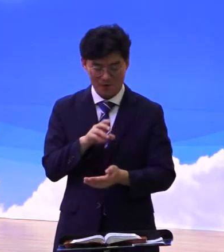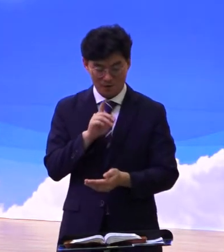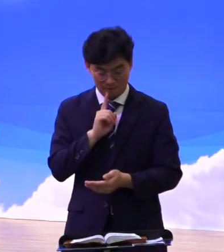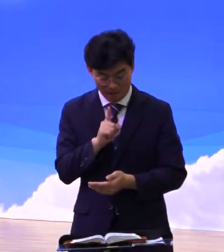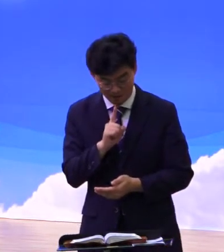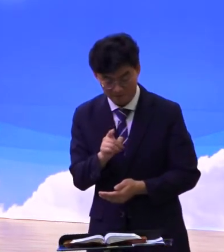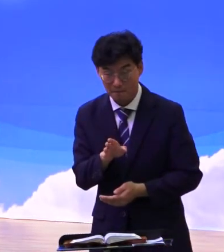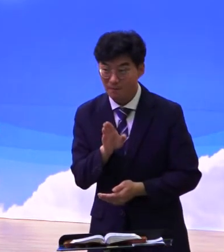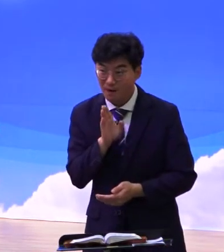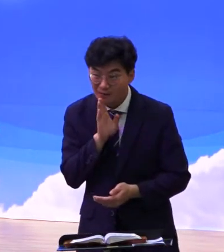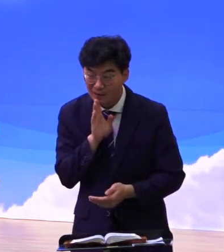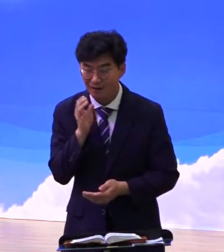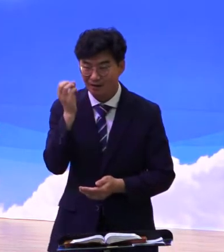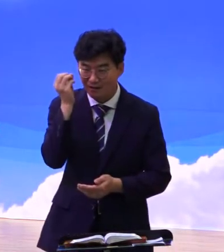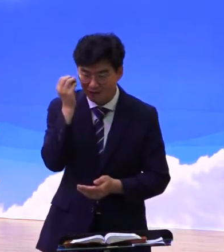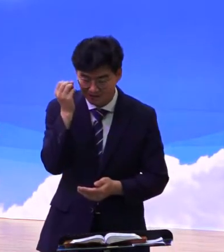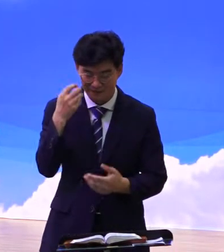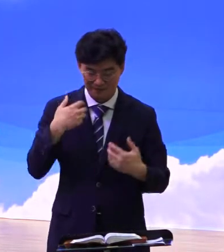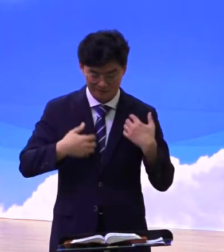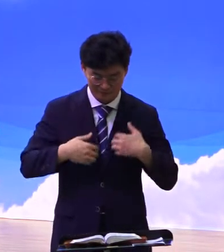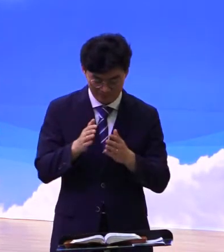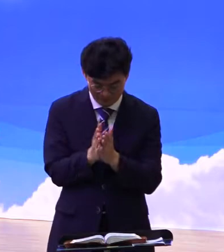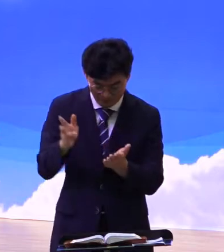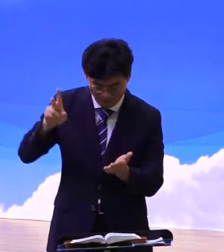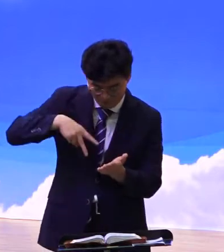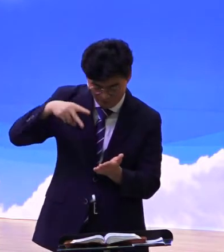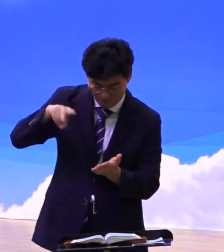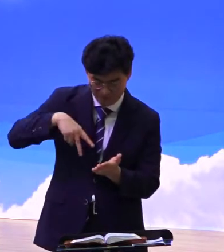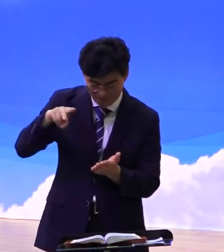성경을 상고하던 사람들이었습니다.